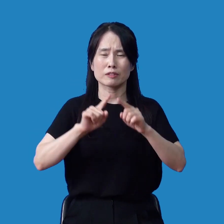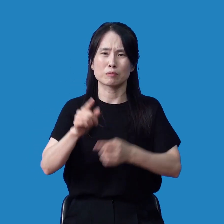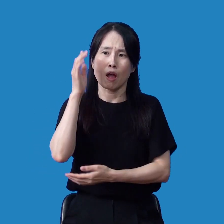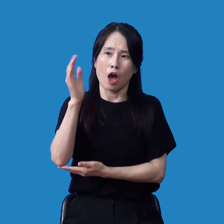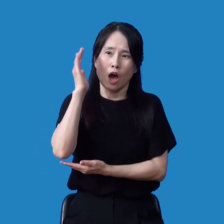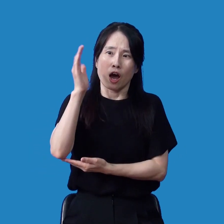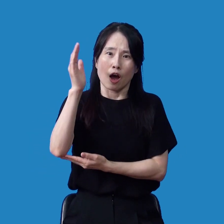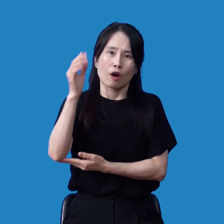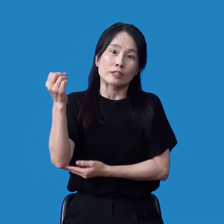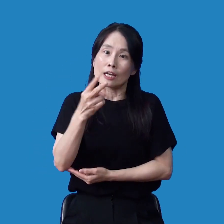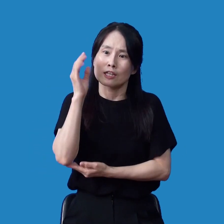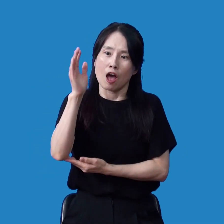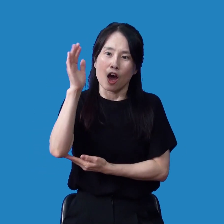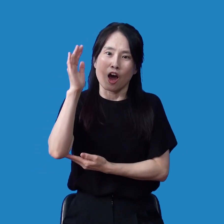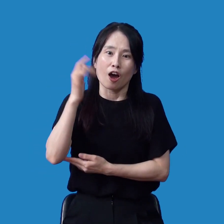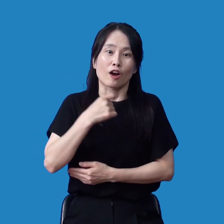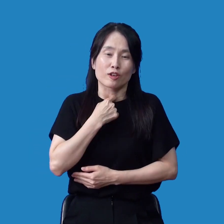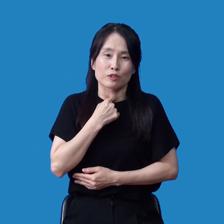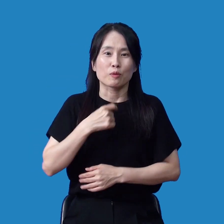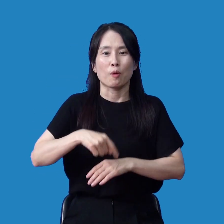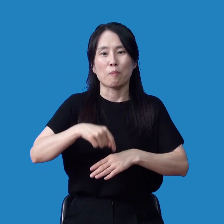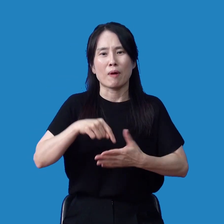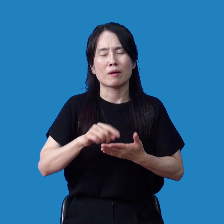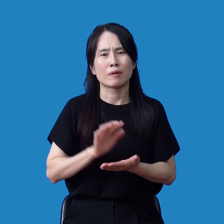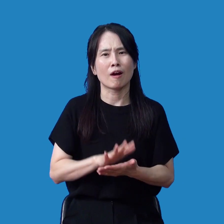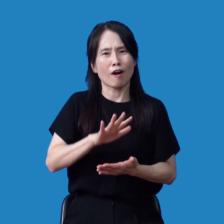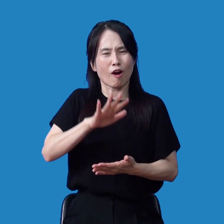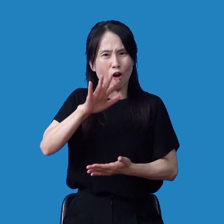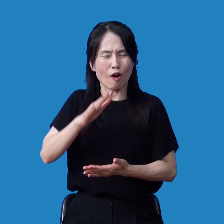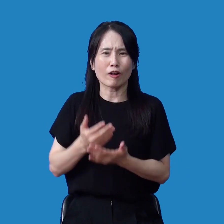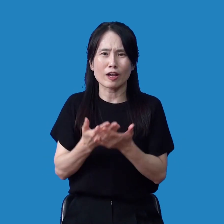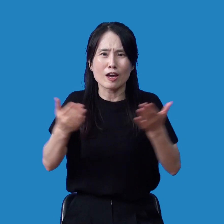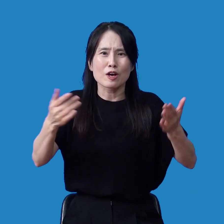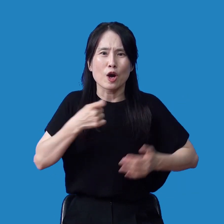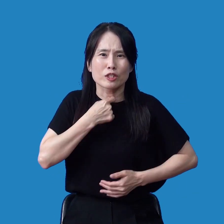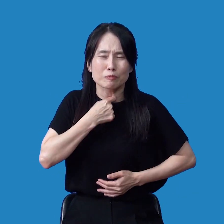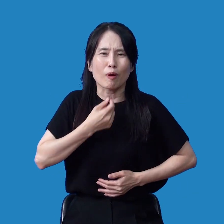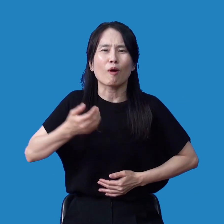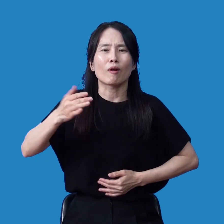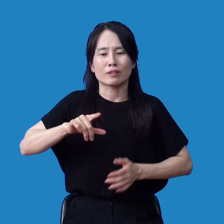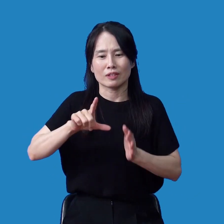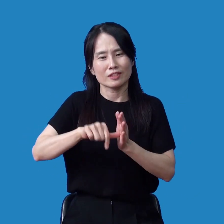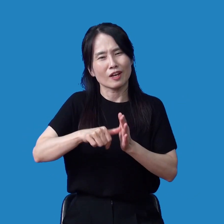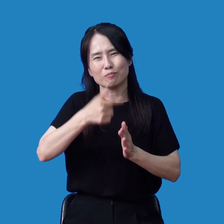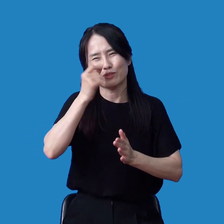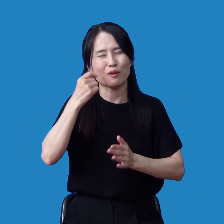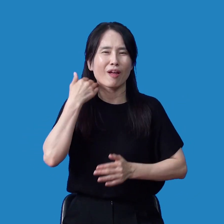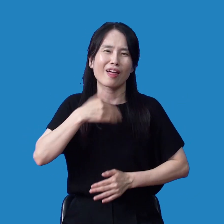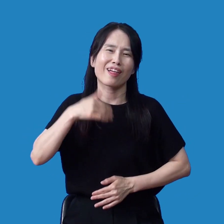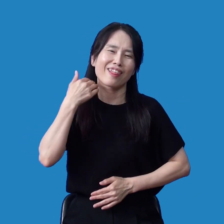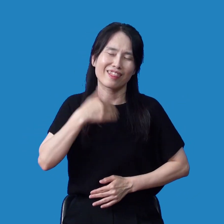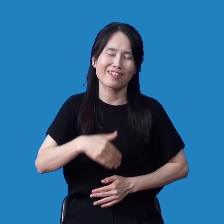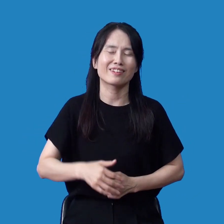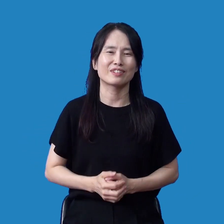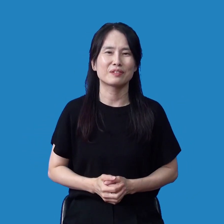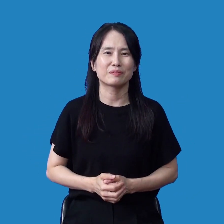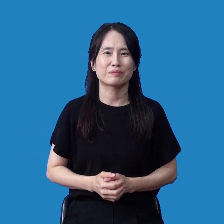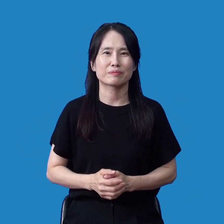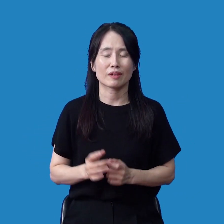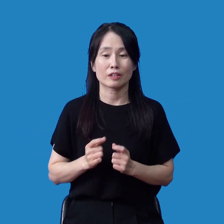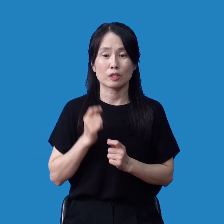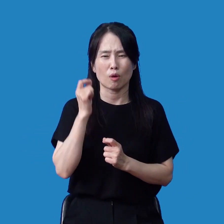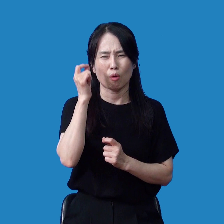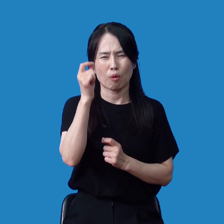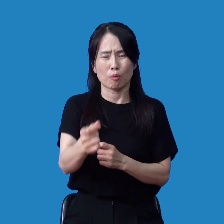좋겠습니다. 그래서 우리 가슴이 또 뜨거워지면 좋겠는데 시간 관계상 그건 안 되겠죠. 영 죽을